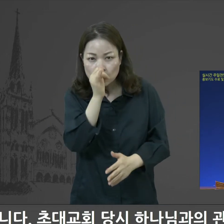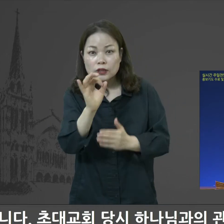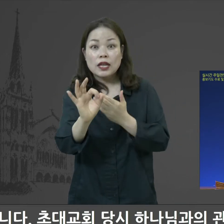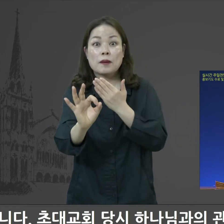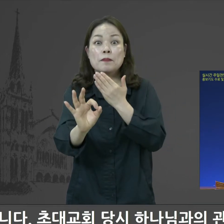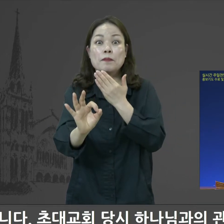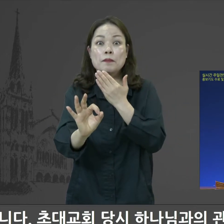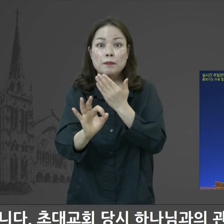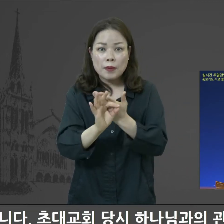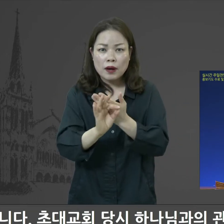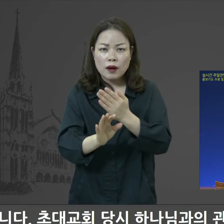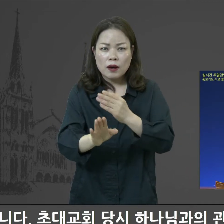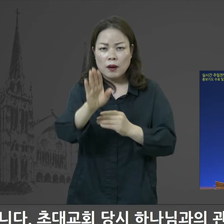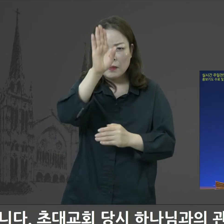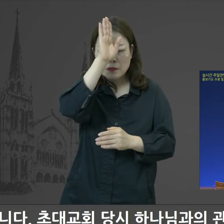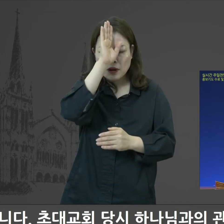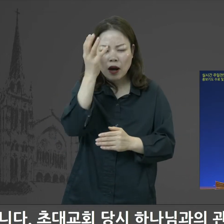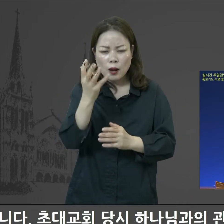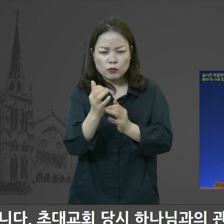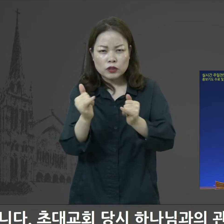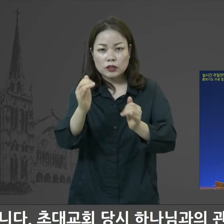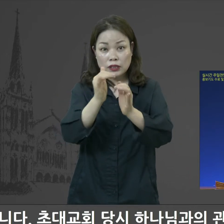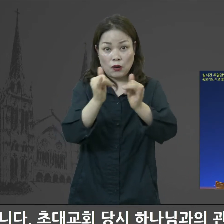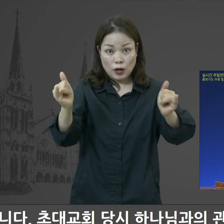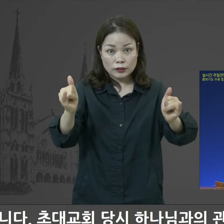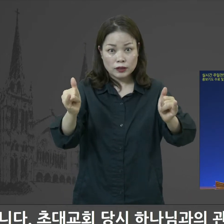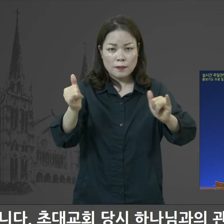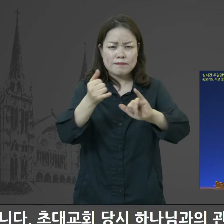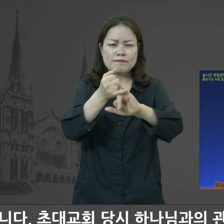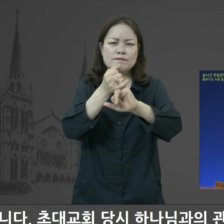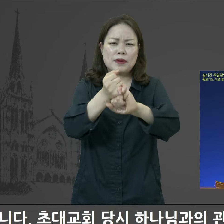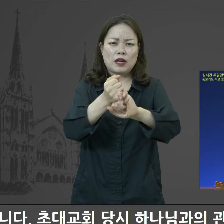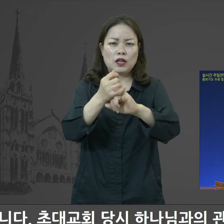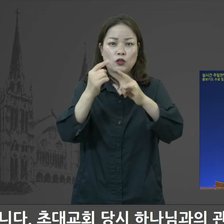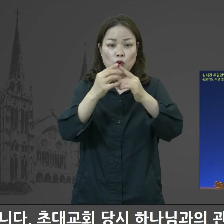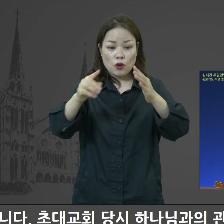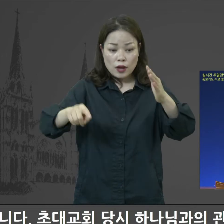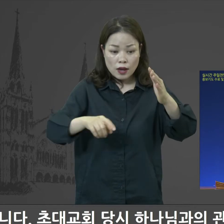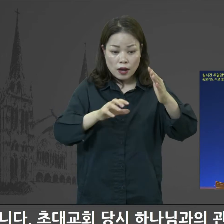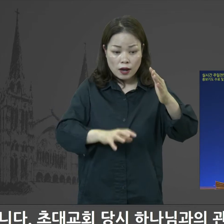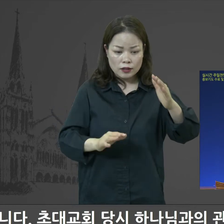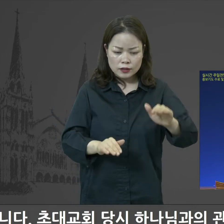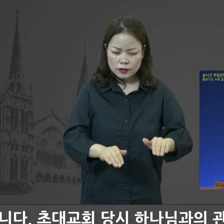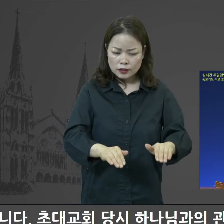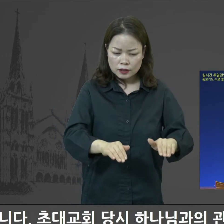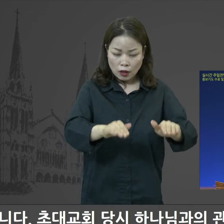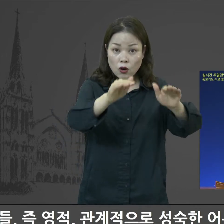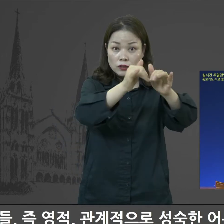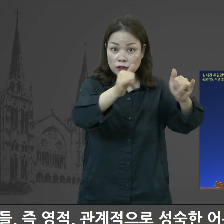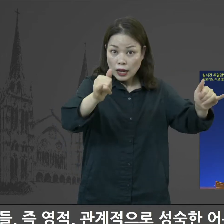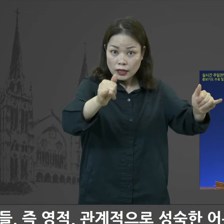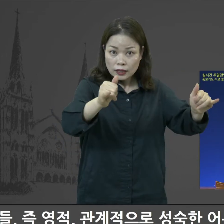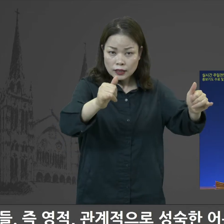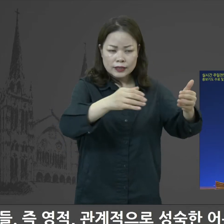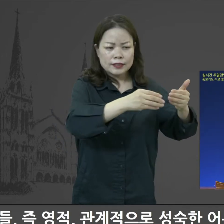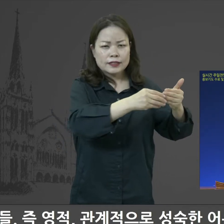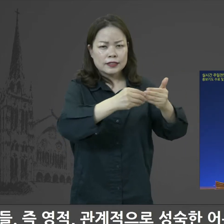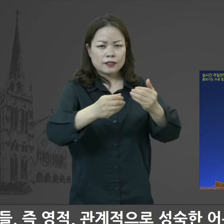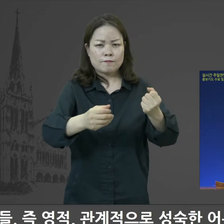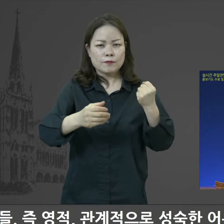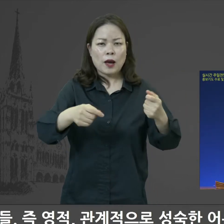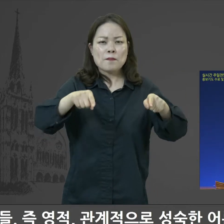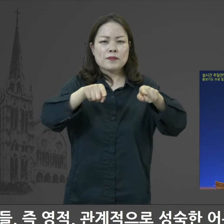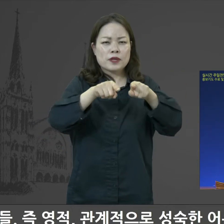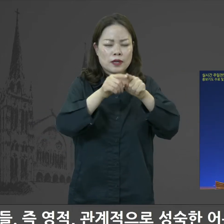있다면 병과 씨름하고 있는 환우는 반드시 교회 안에 성숙한 사람들과 리더들과 함께